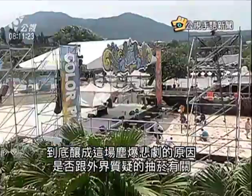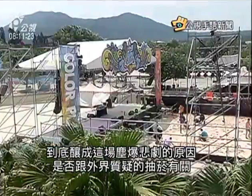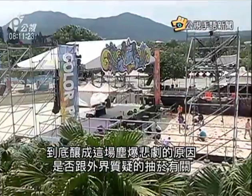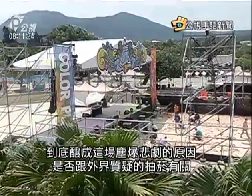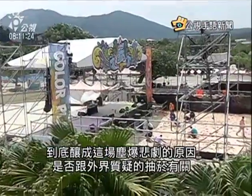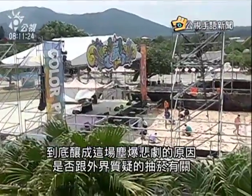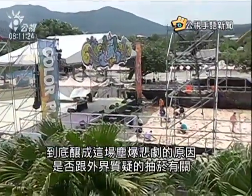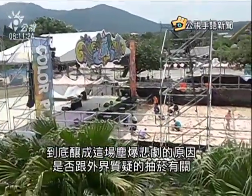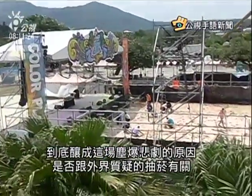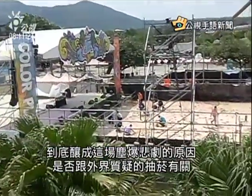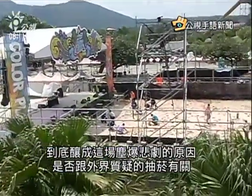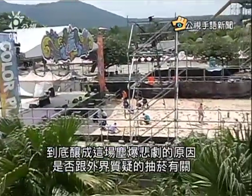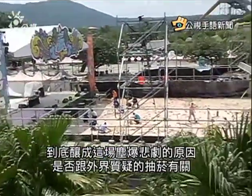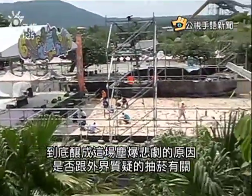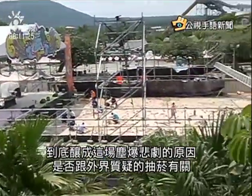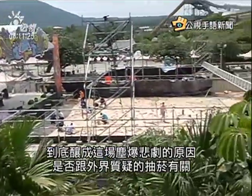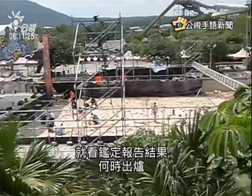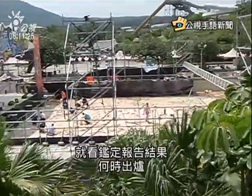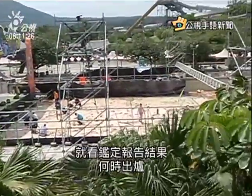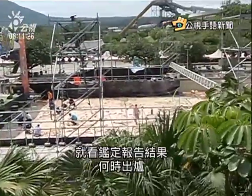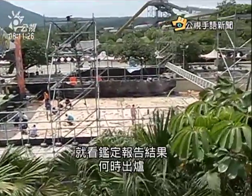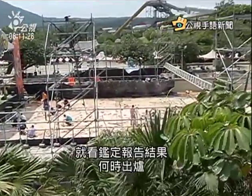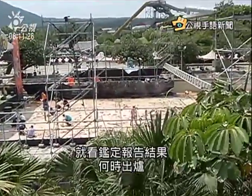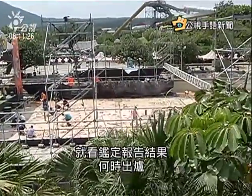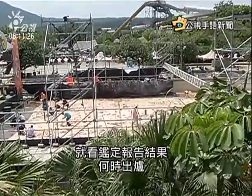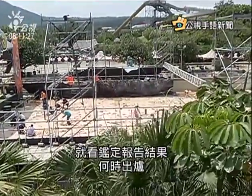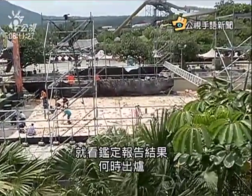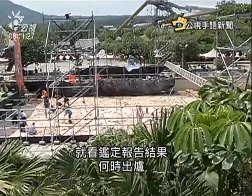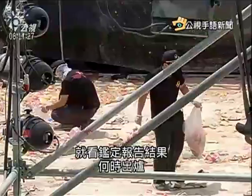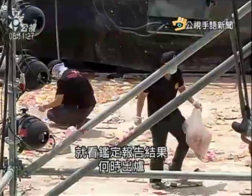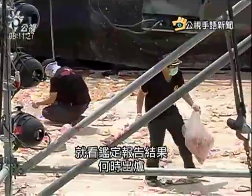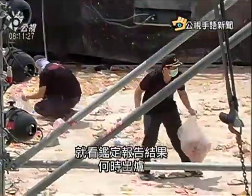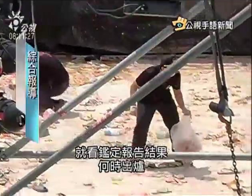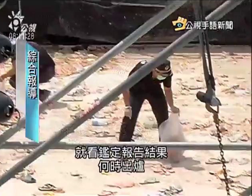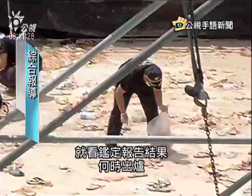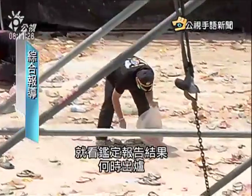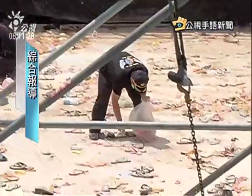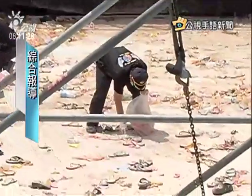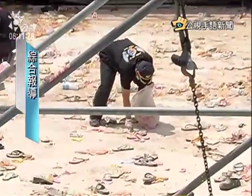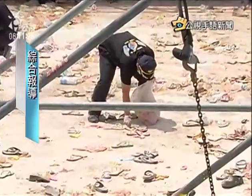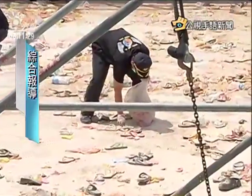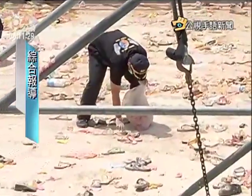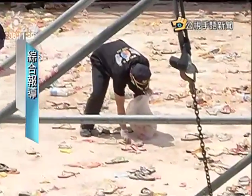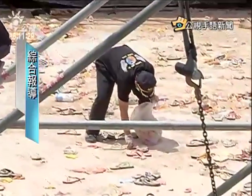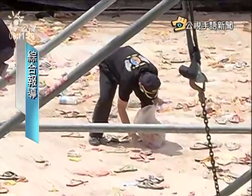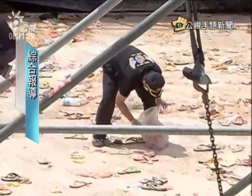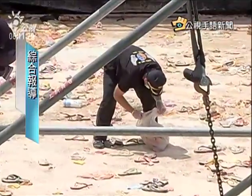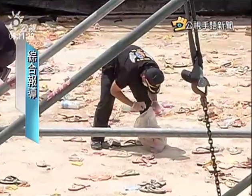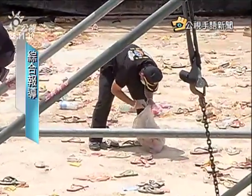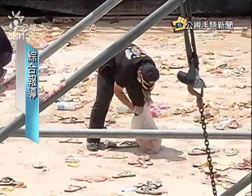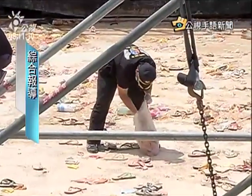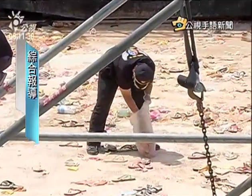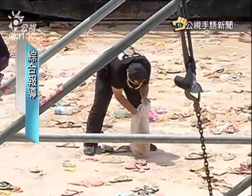和外界质疑的抽烟有关，就看鉴定报告结果何时出炉。记者蔡慧玲、陈柏玉，新北市报道。